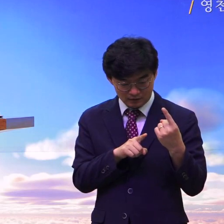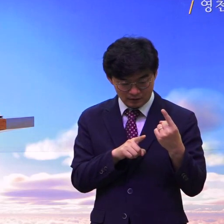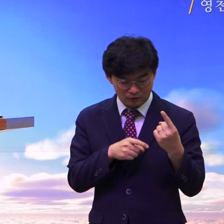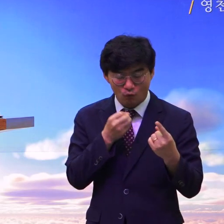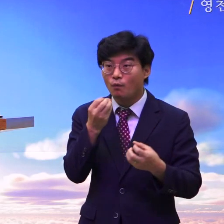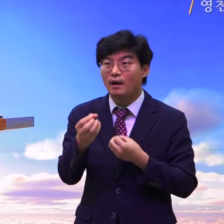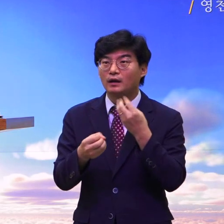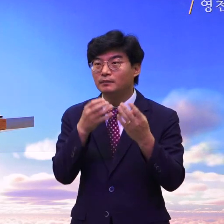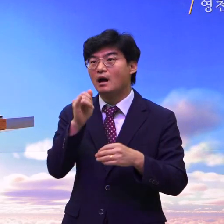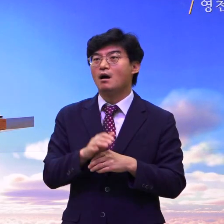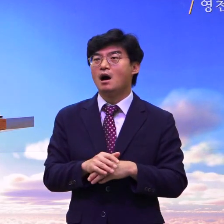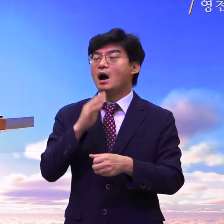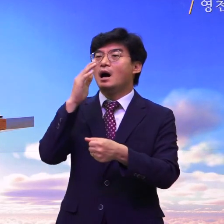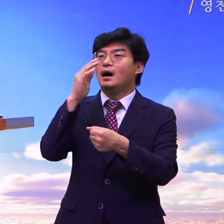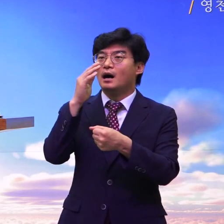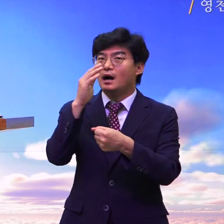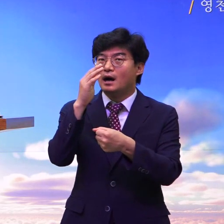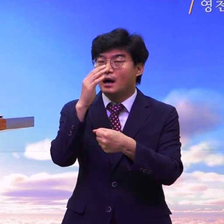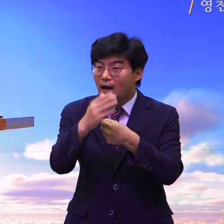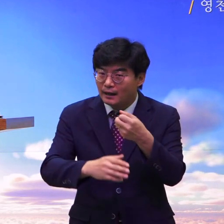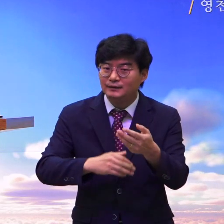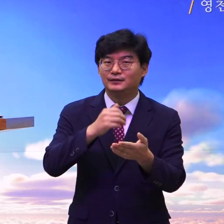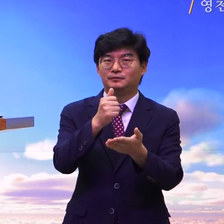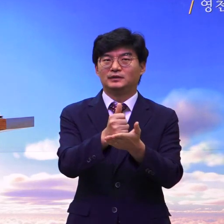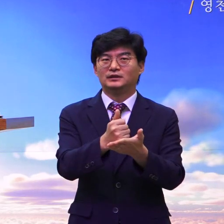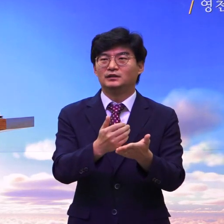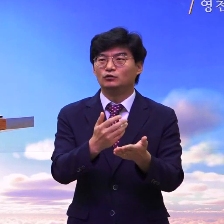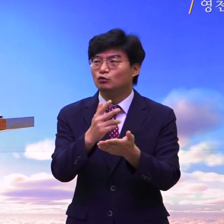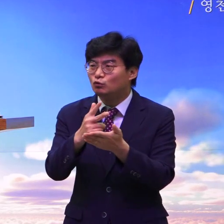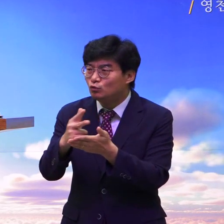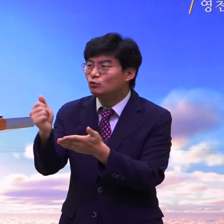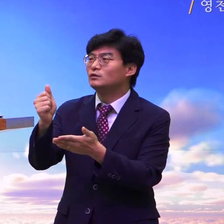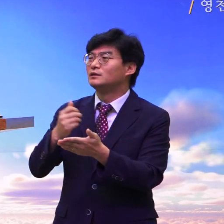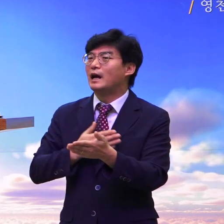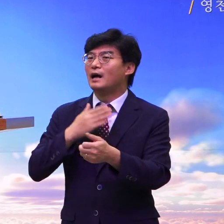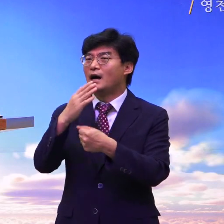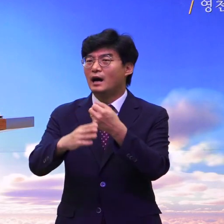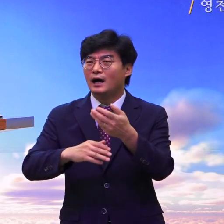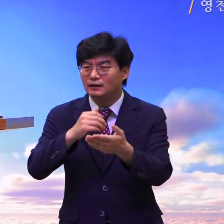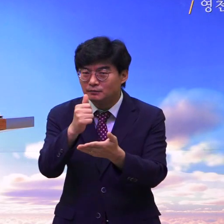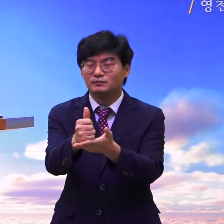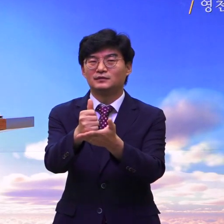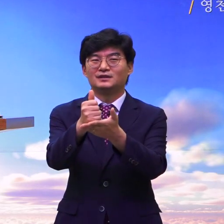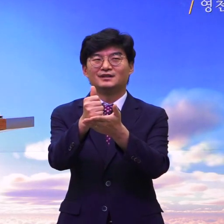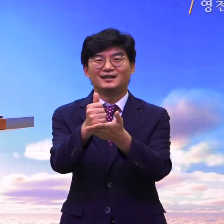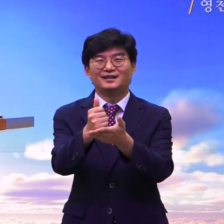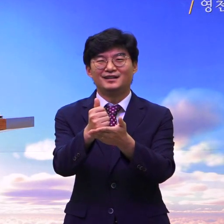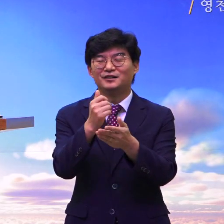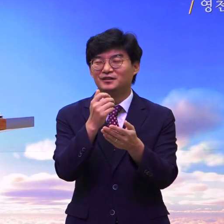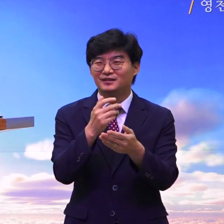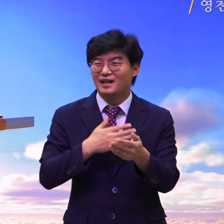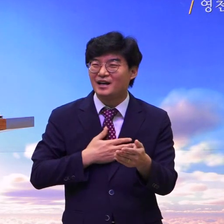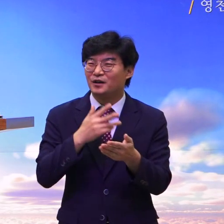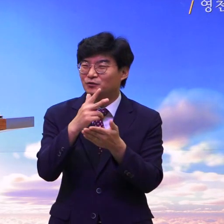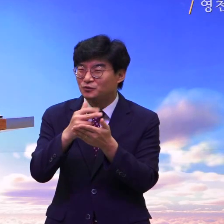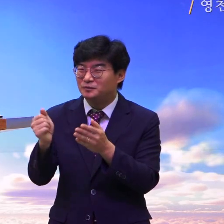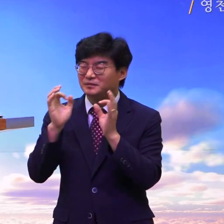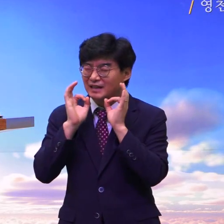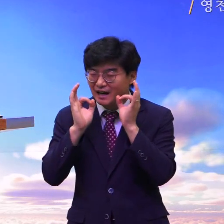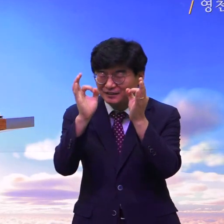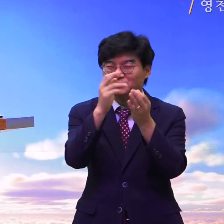고백했습니다. 하나님이여 주는 나의 하나님이시라. 내가 간절히 주를 찾되 물이